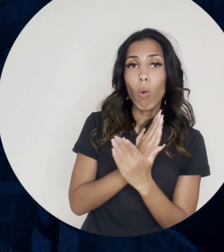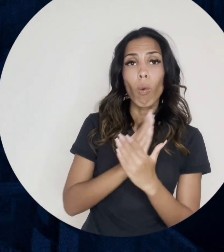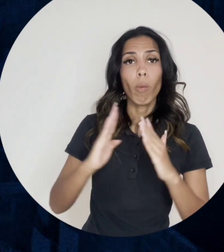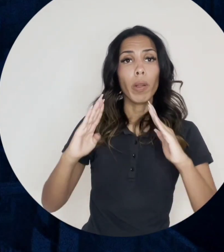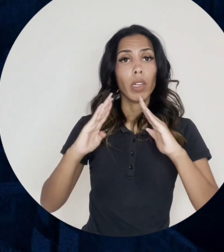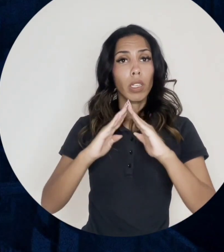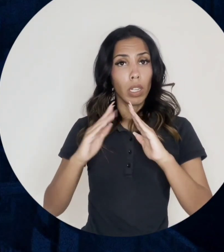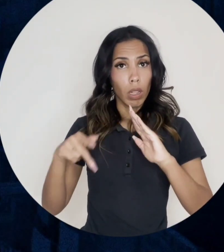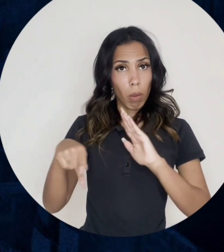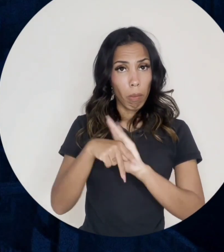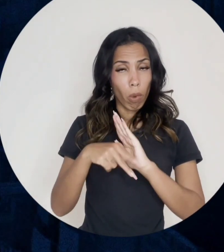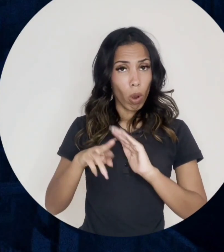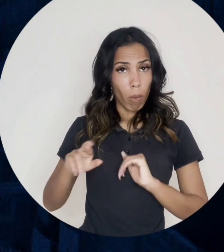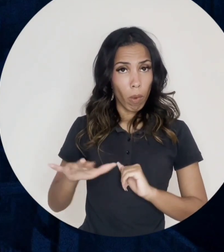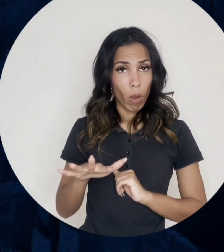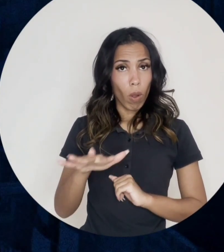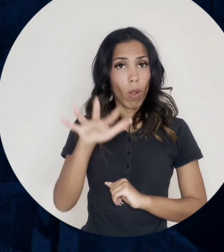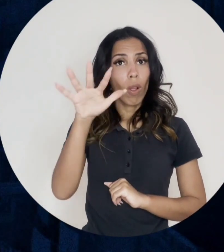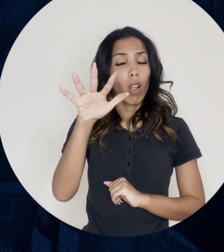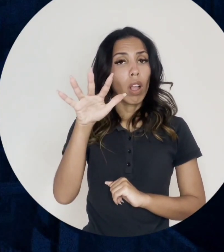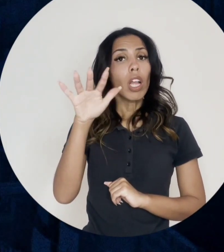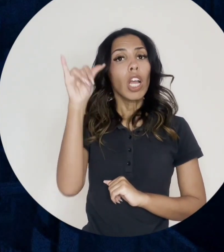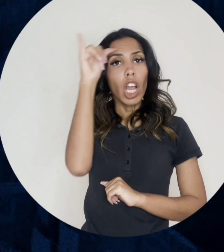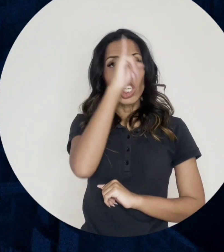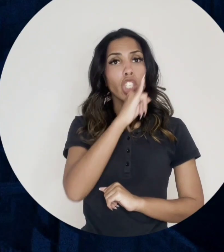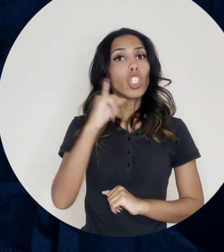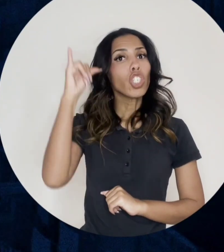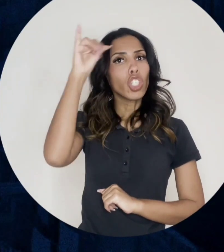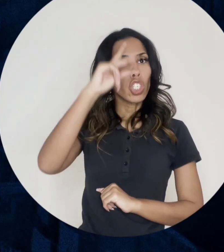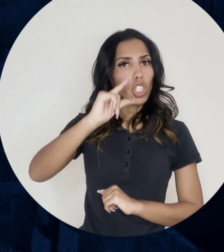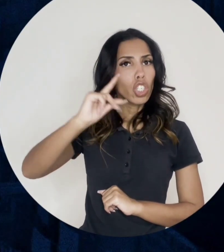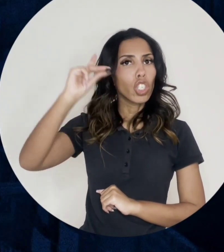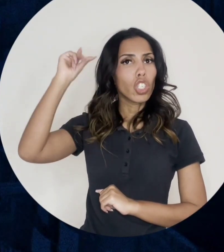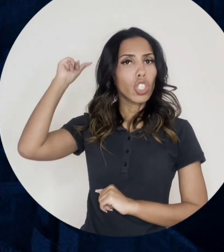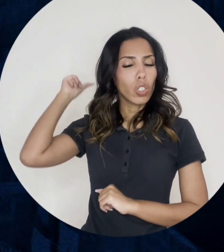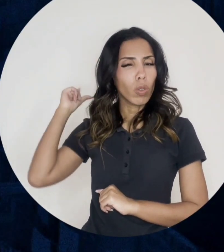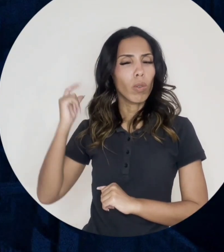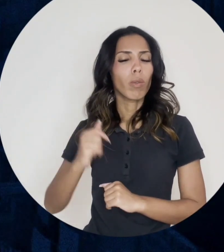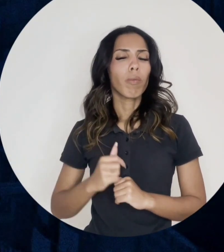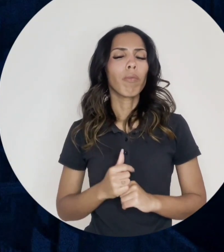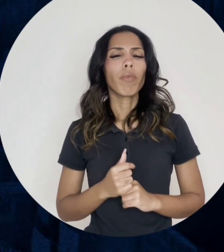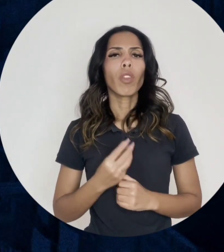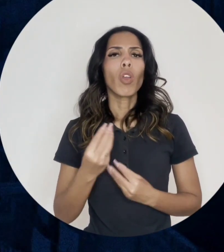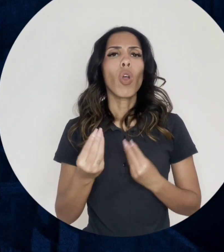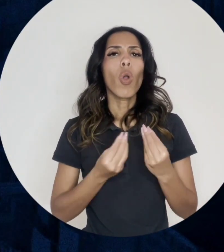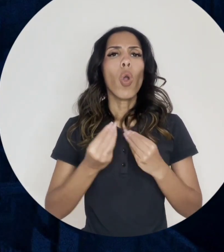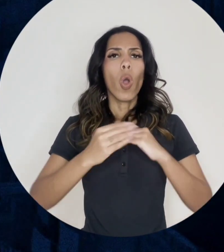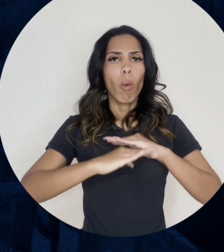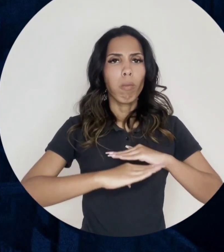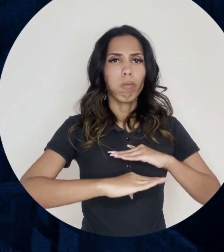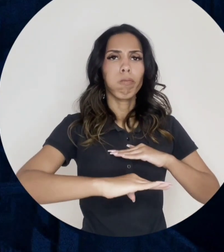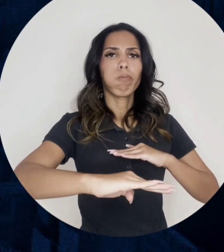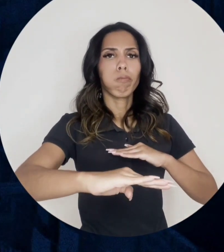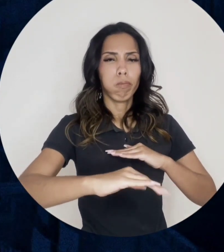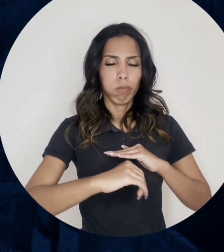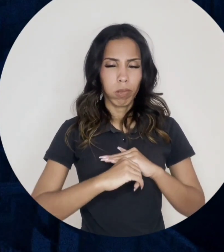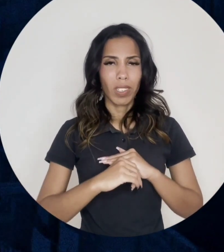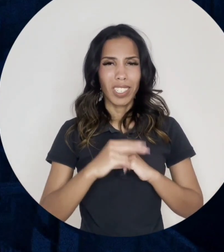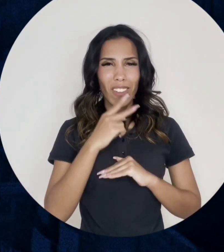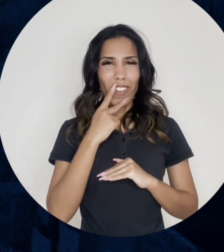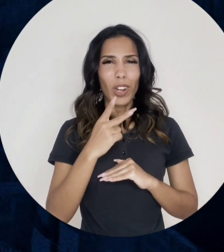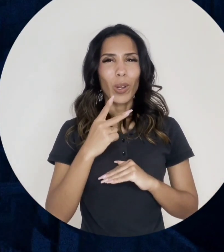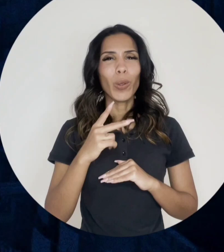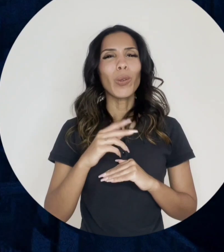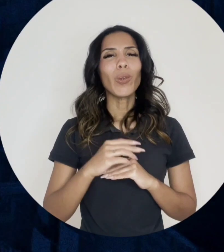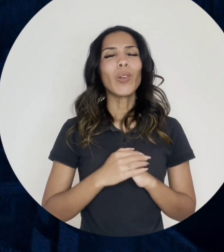da Rocinha, É um estilo antigo ainda. tem um estilo antigo. E como era essa parte de baixo, né? Porque você está falando desse meio,